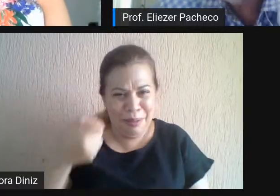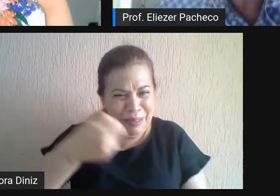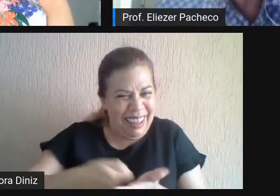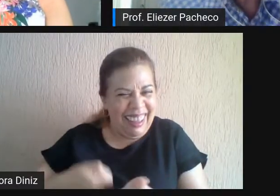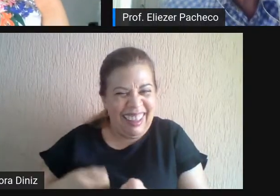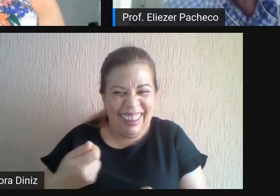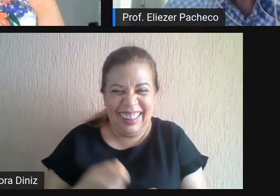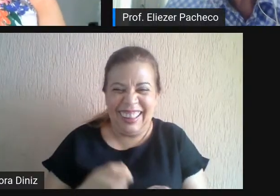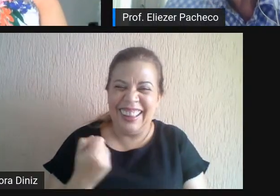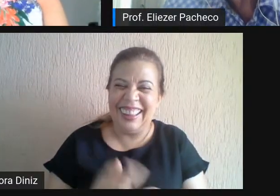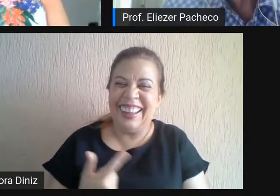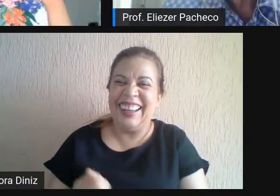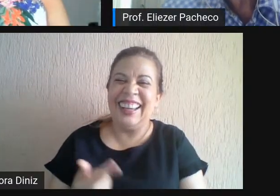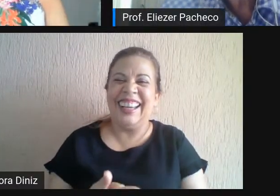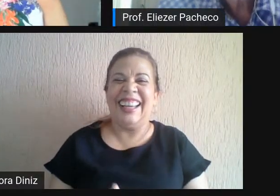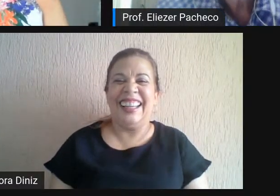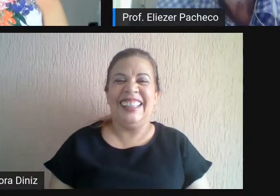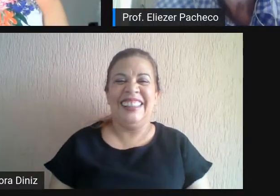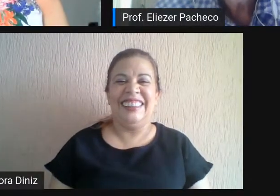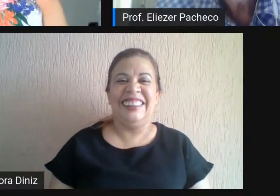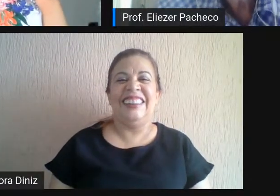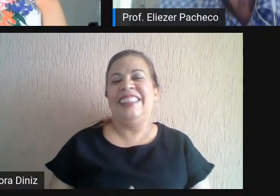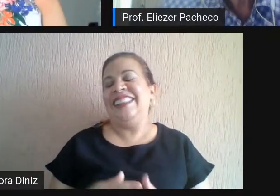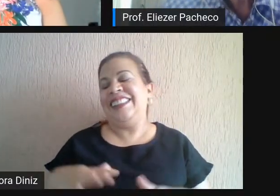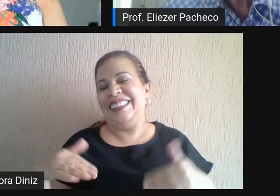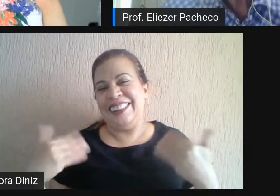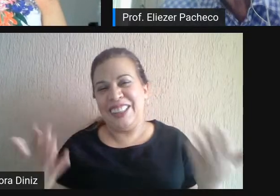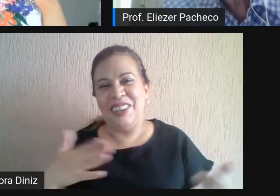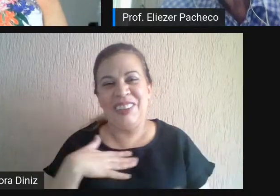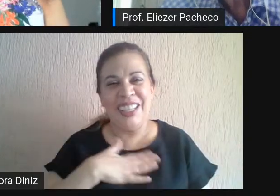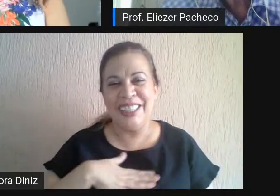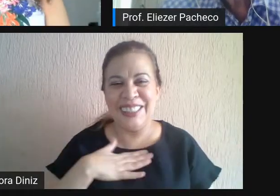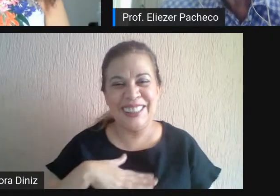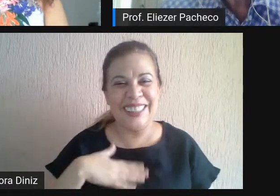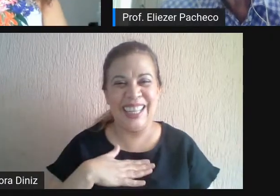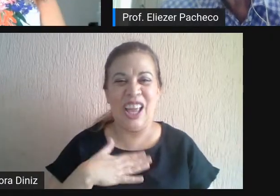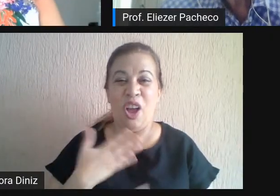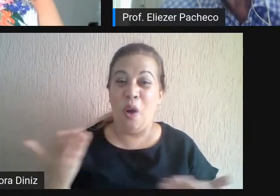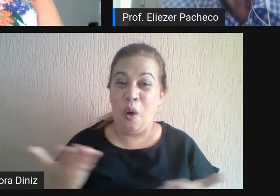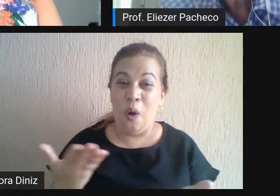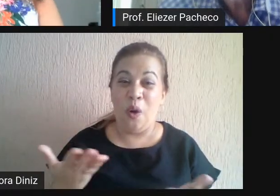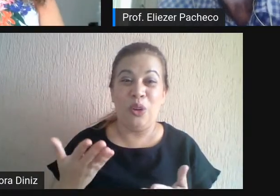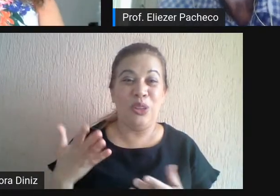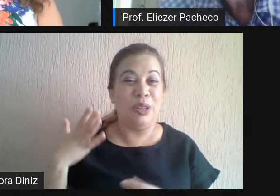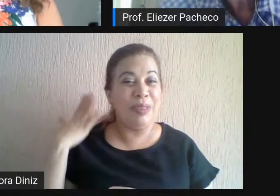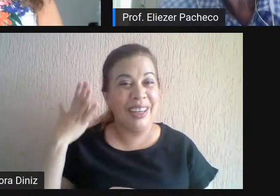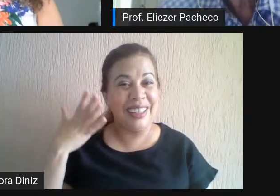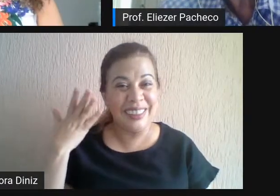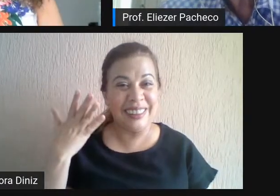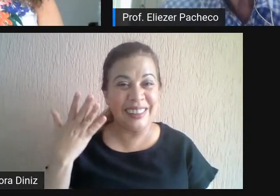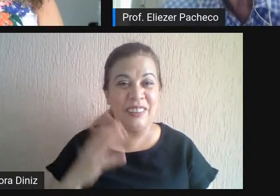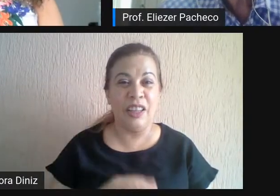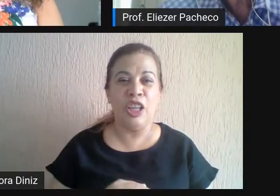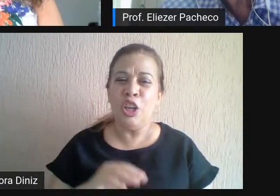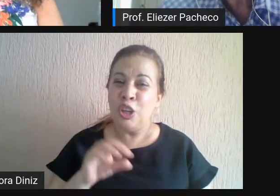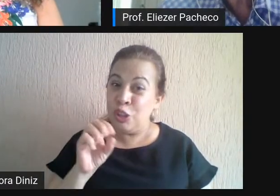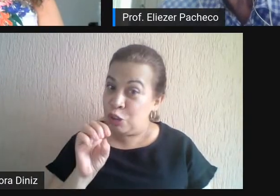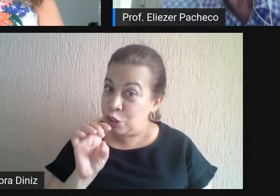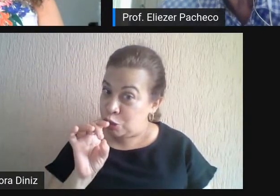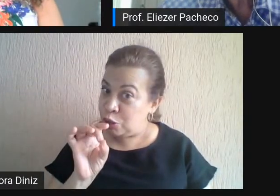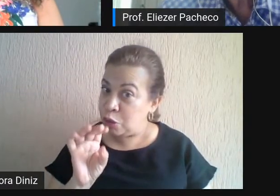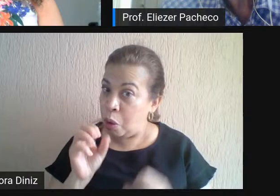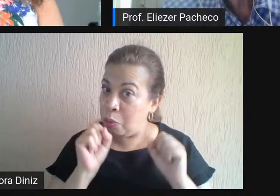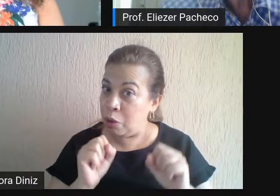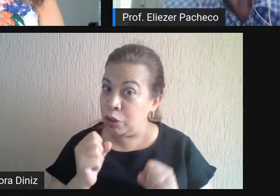não está no orçamento. Professor, é um prazer para nós ouvir o senhor, poderíamos ouvi-lo o restante da manhã. Pode ser só mais um, então, e a